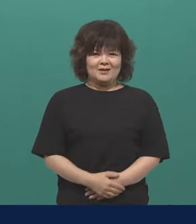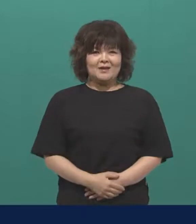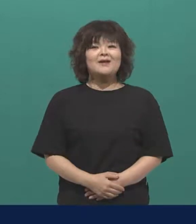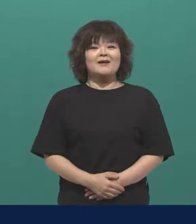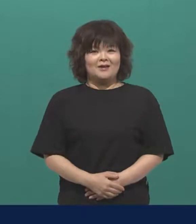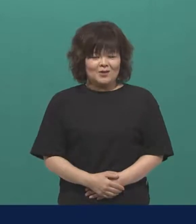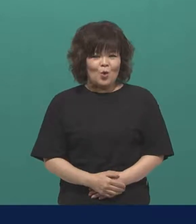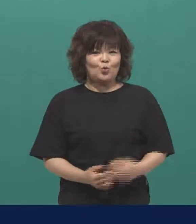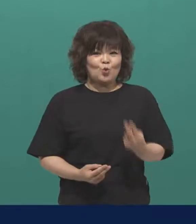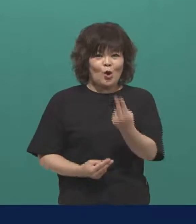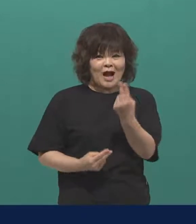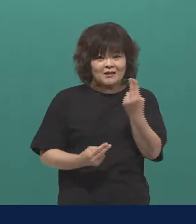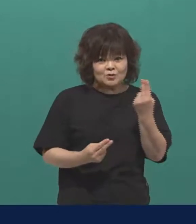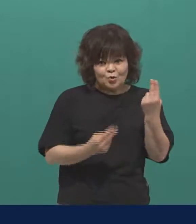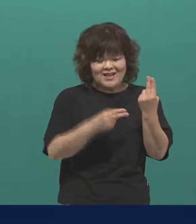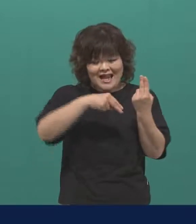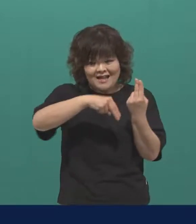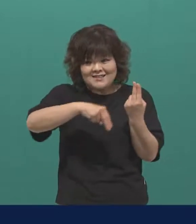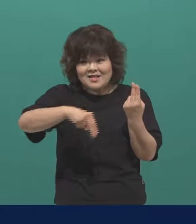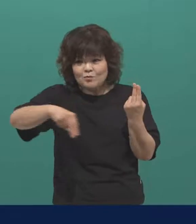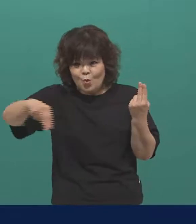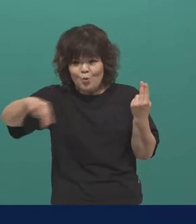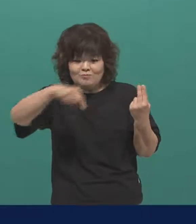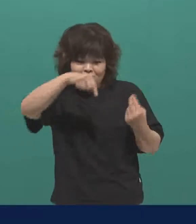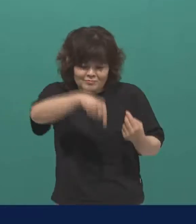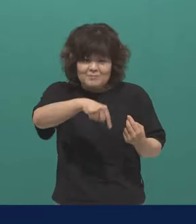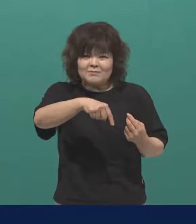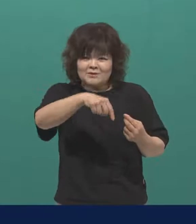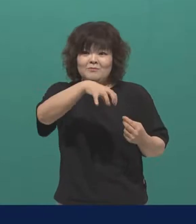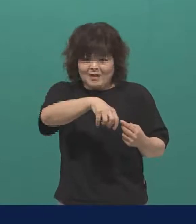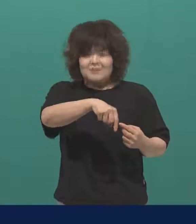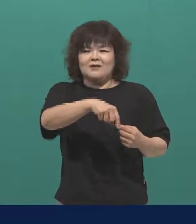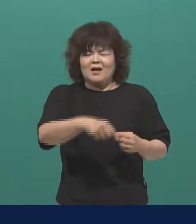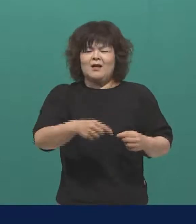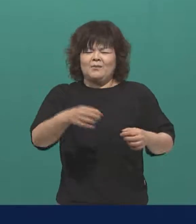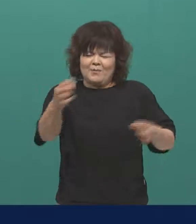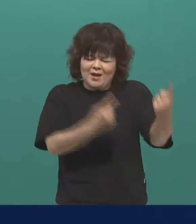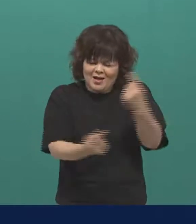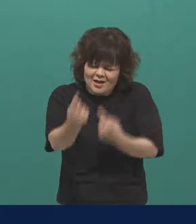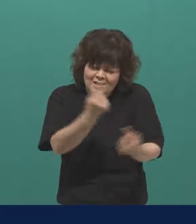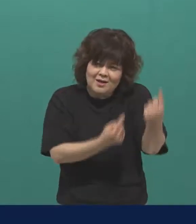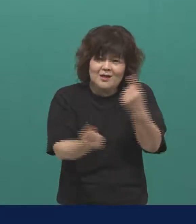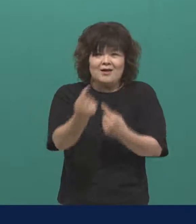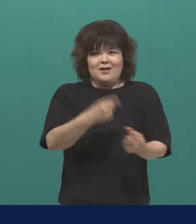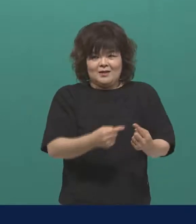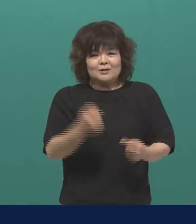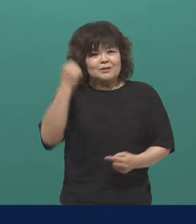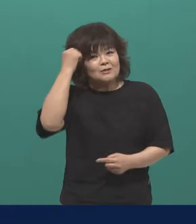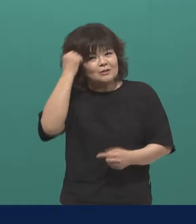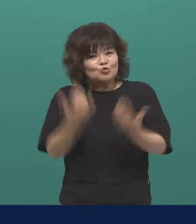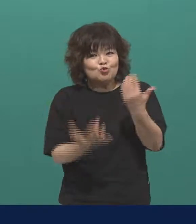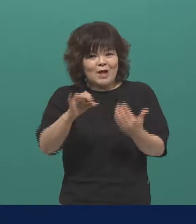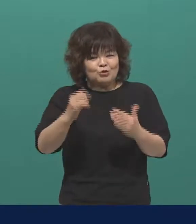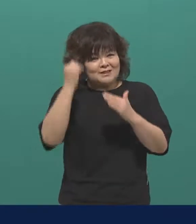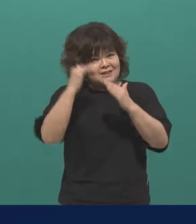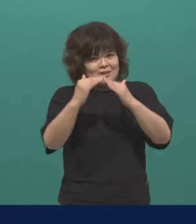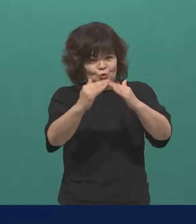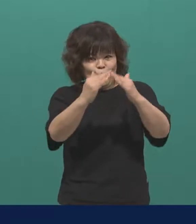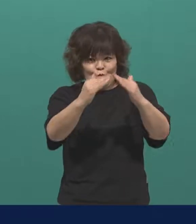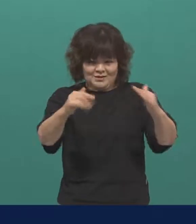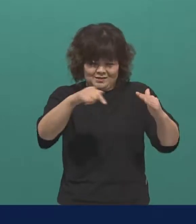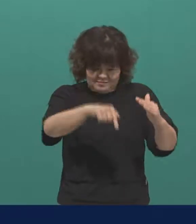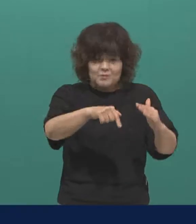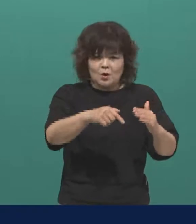かりました。東海道と中山道が交わる宿場町として栄えた草津宿の本陣